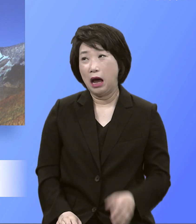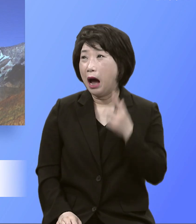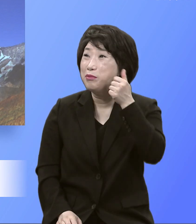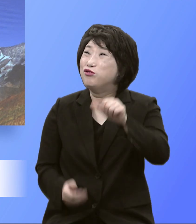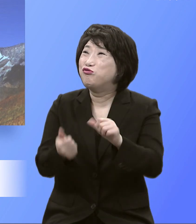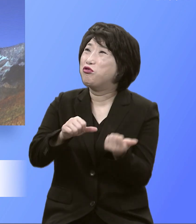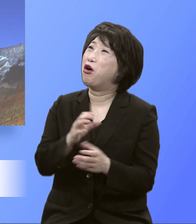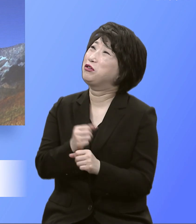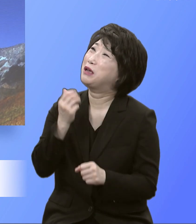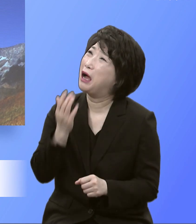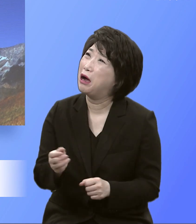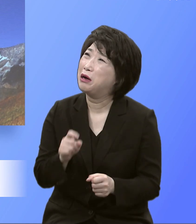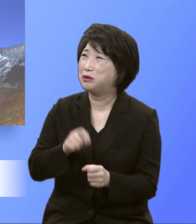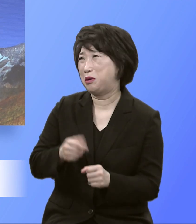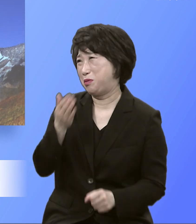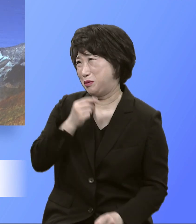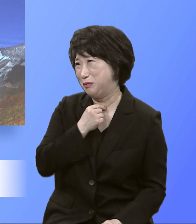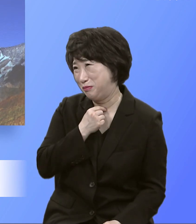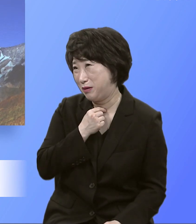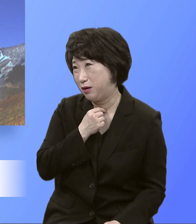언제 죽어? 떡 먹게.